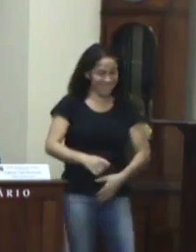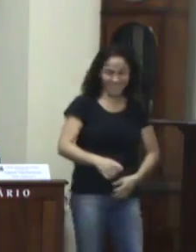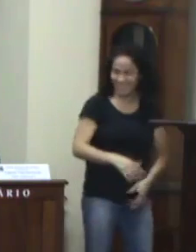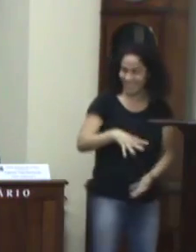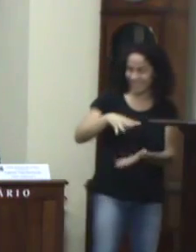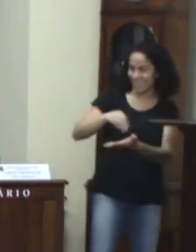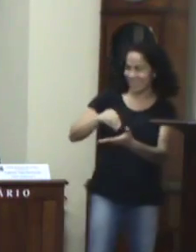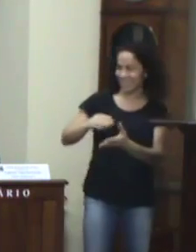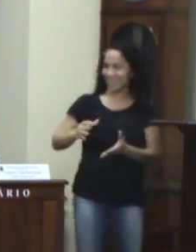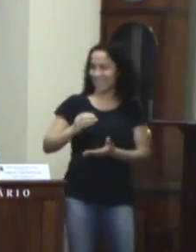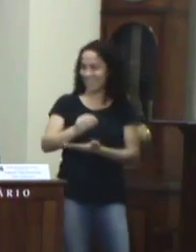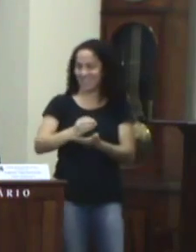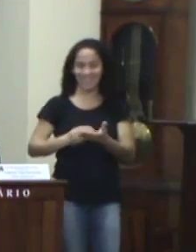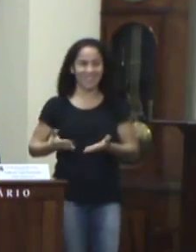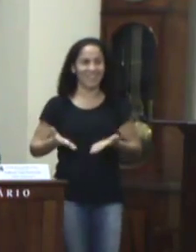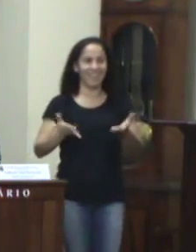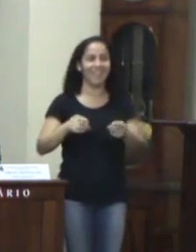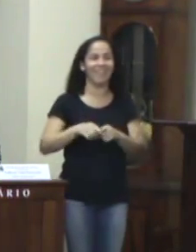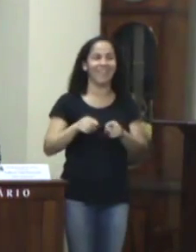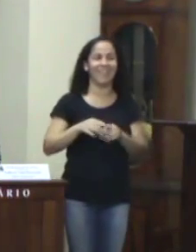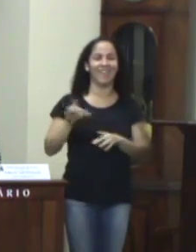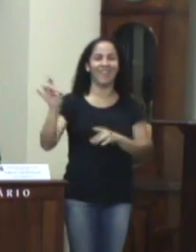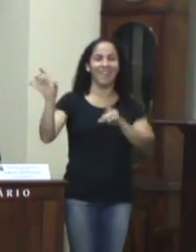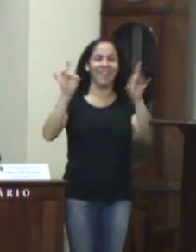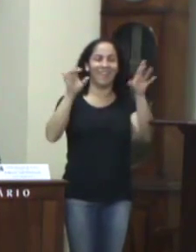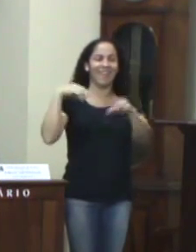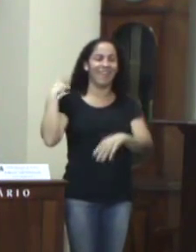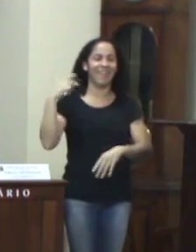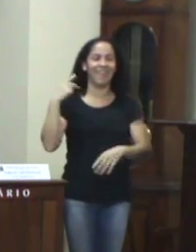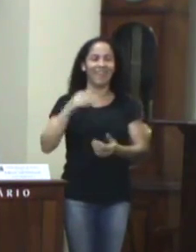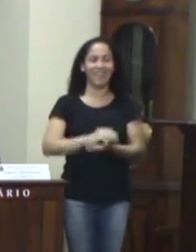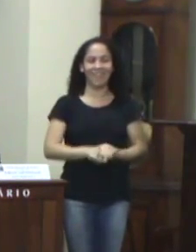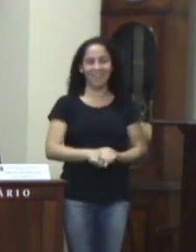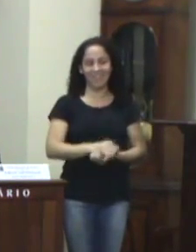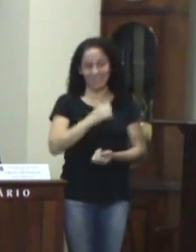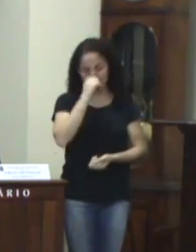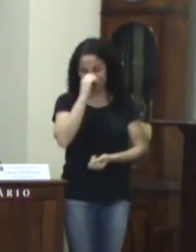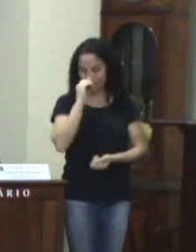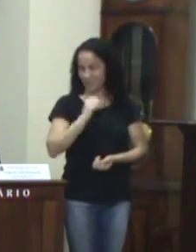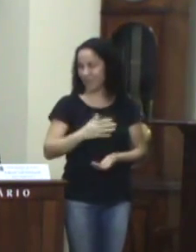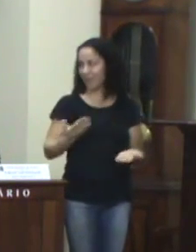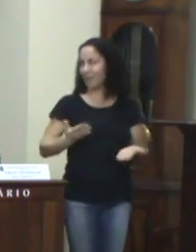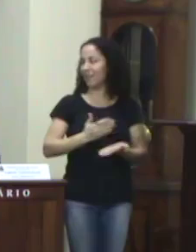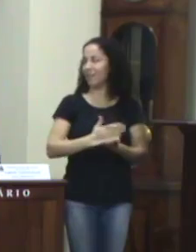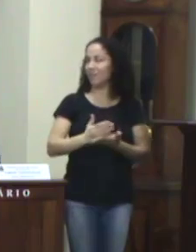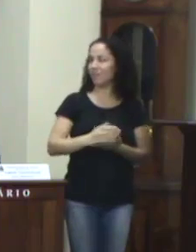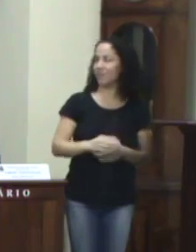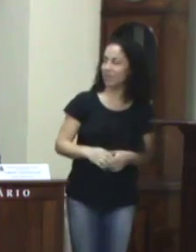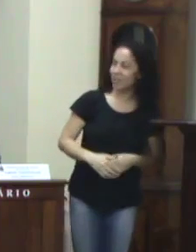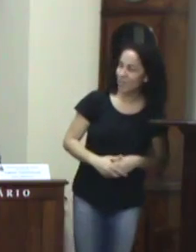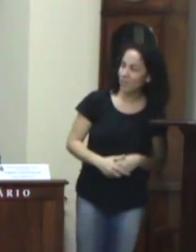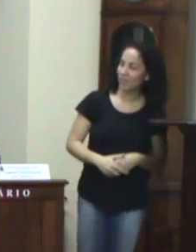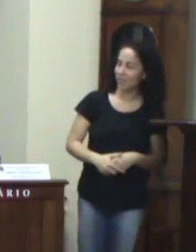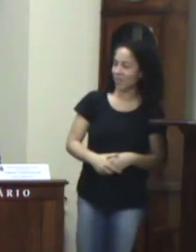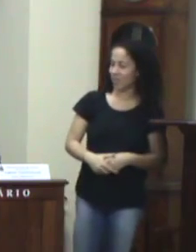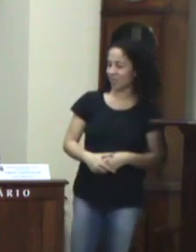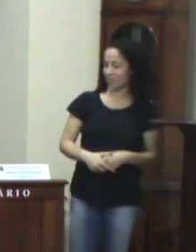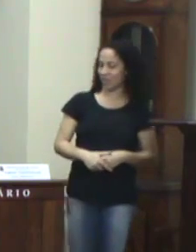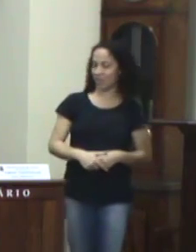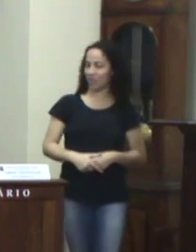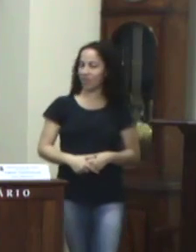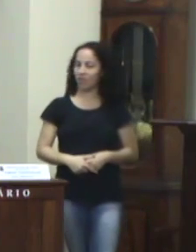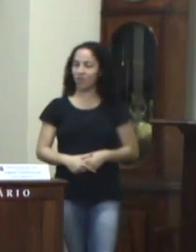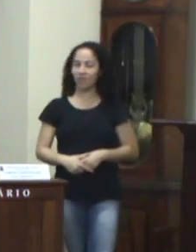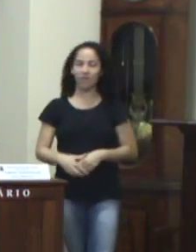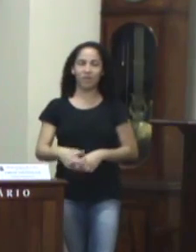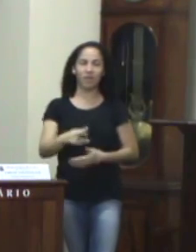As cópias ofícios serão encaminhadas aos respectivos senhores e senhoras vereadores. Passamos então agora